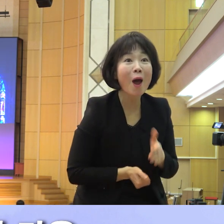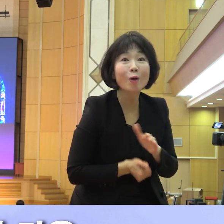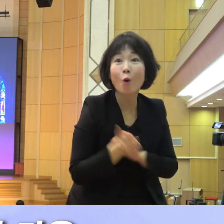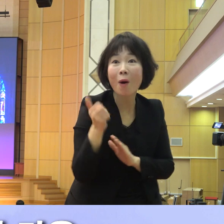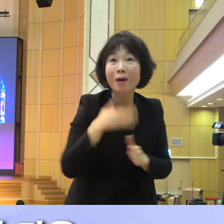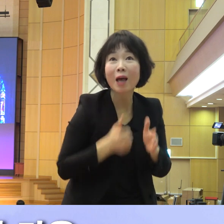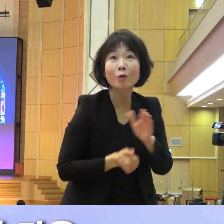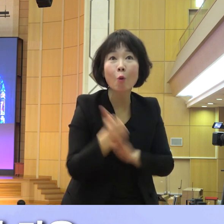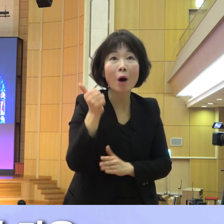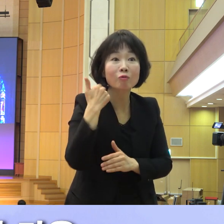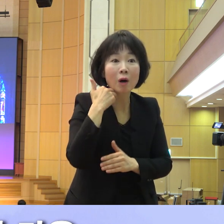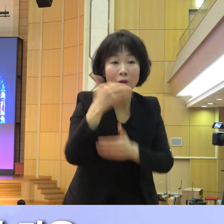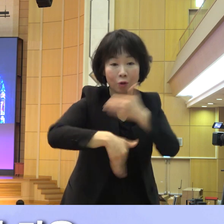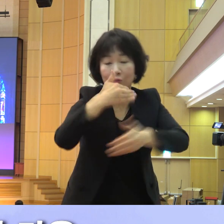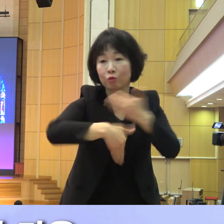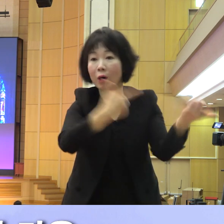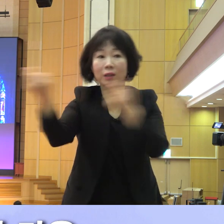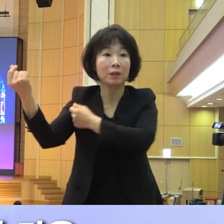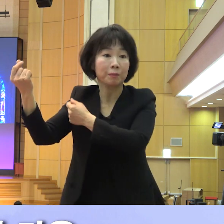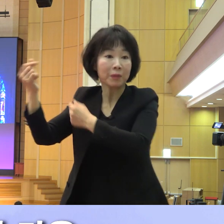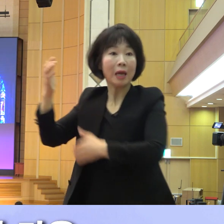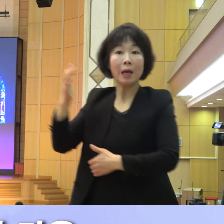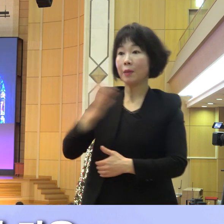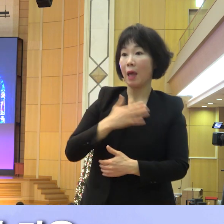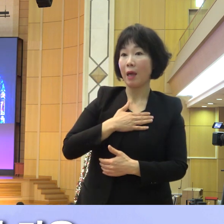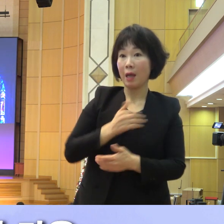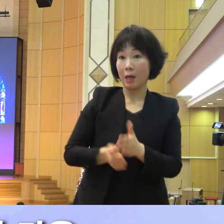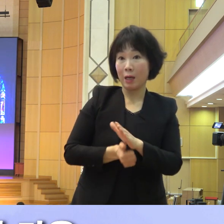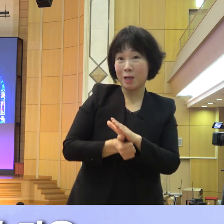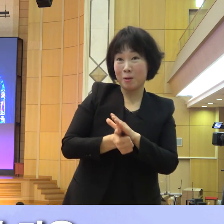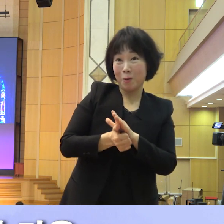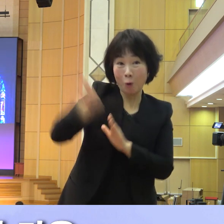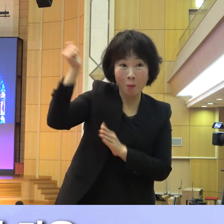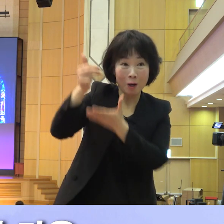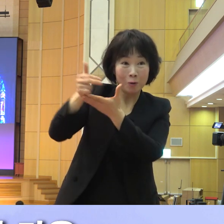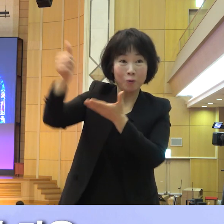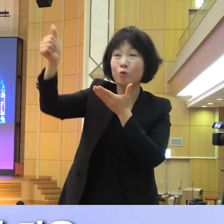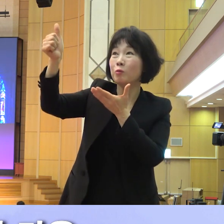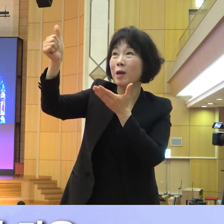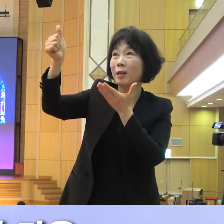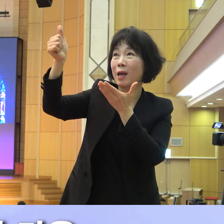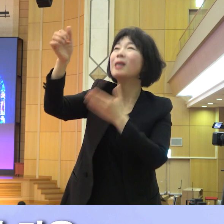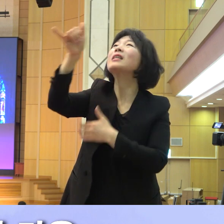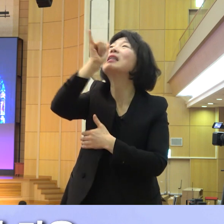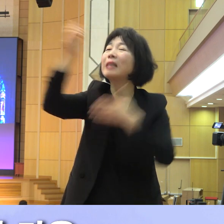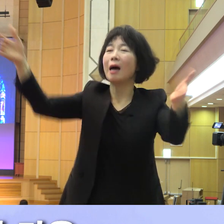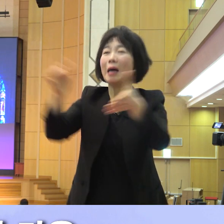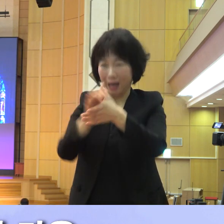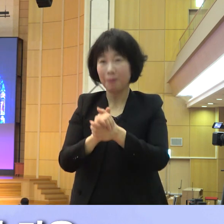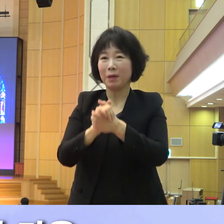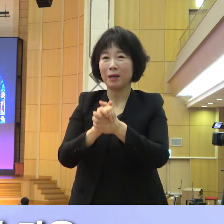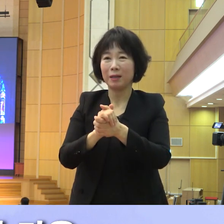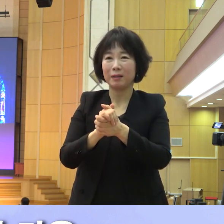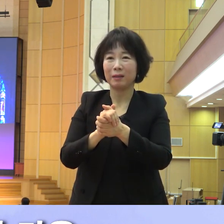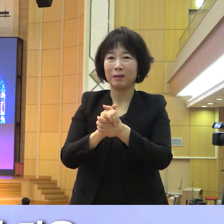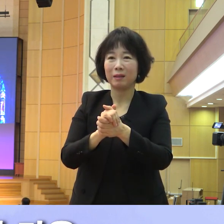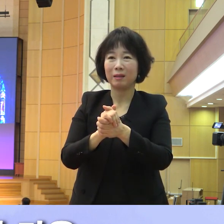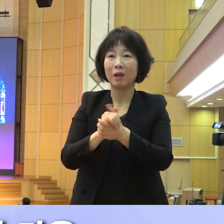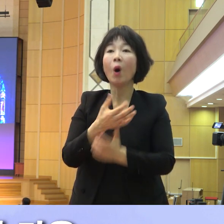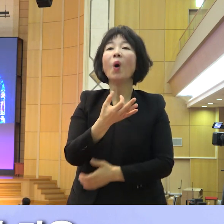있나이다. 따라합시다. 나의 소망은 주께 있나이다. 나의 소망은